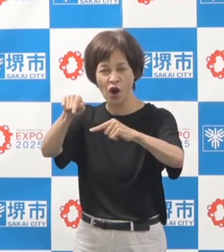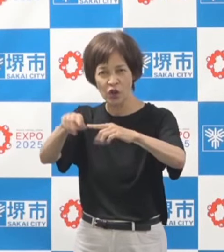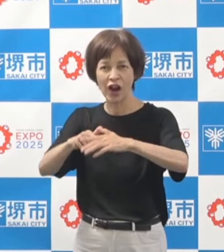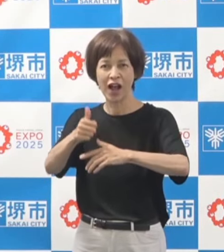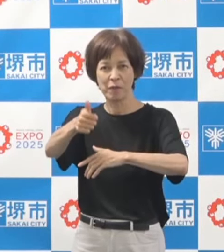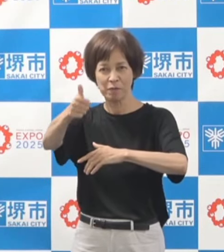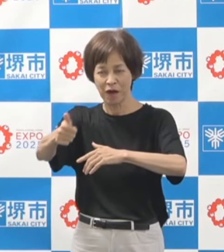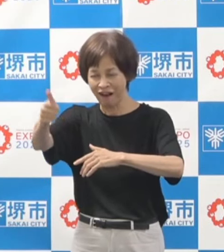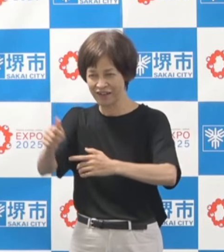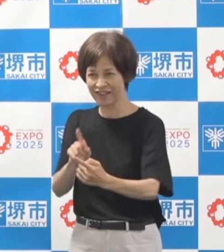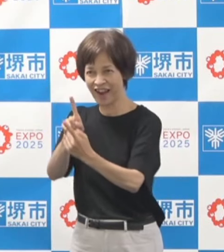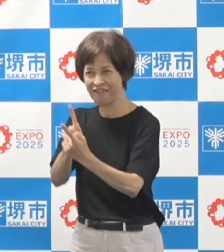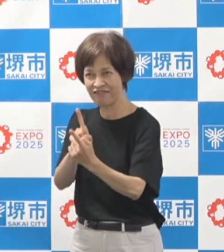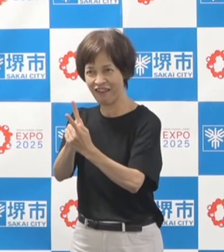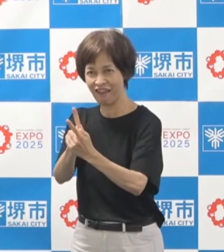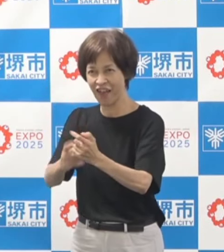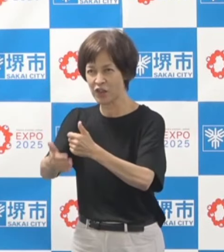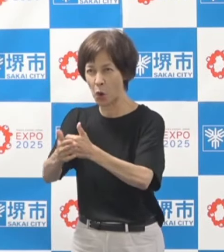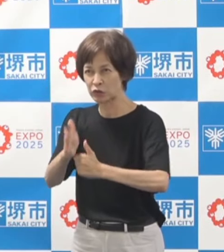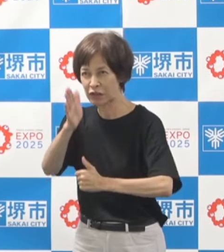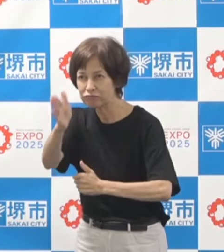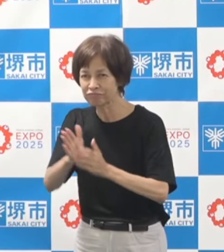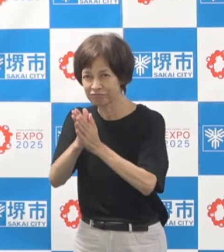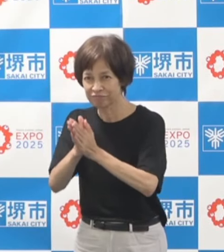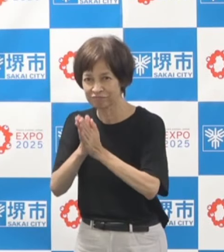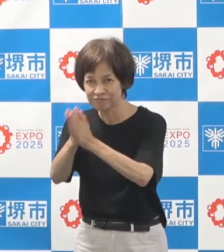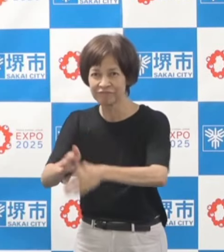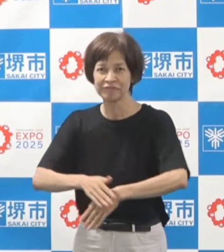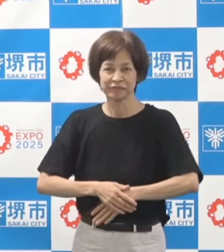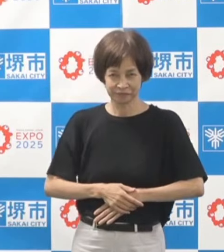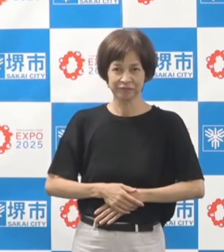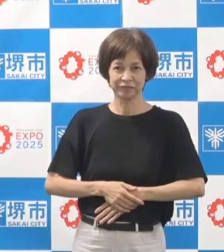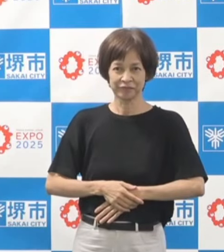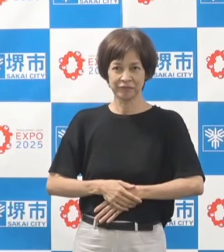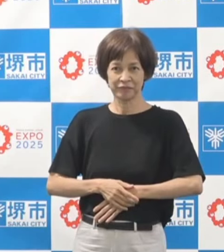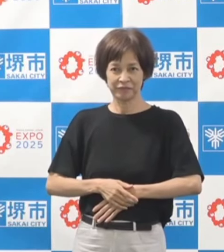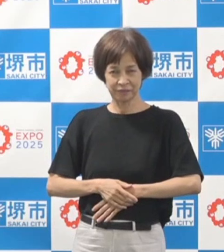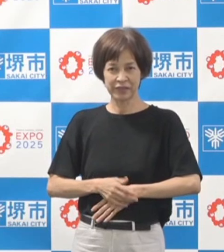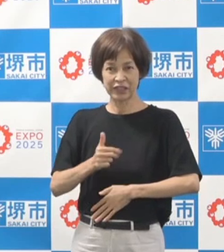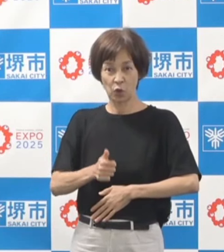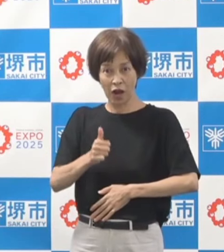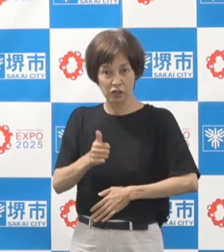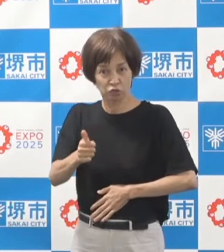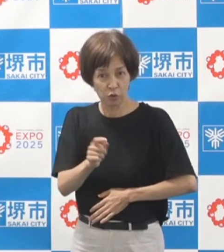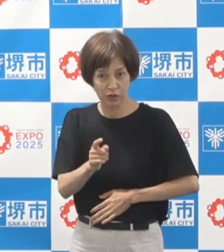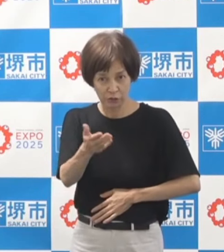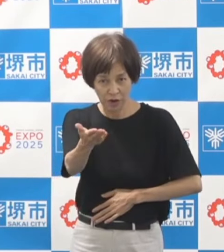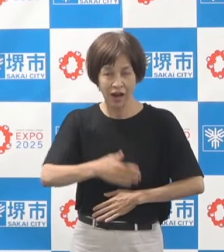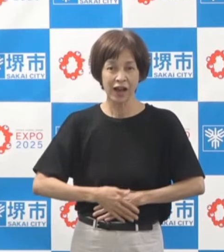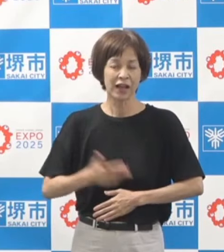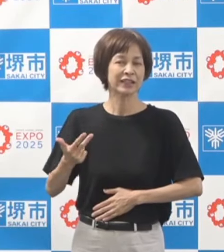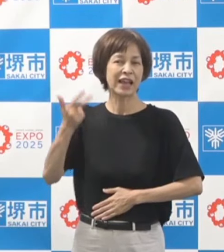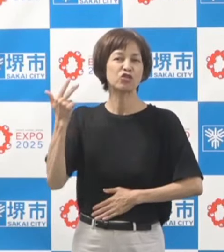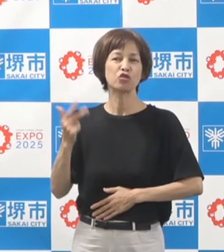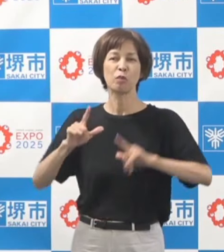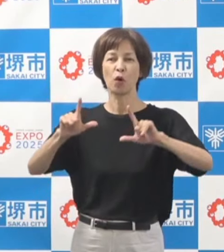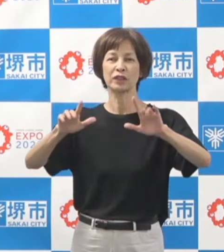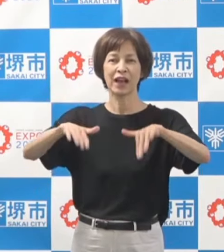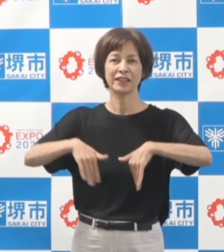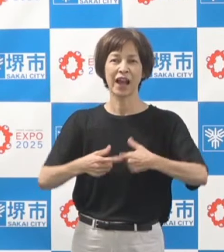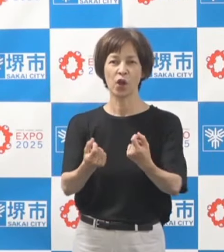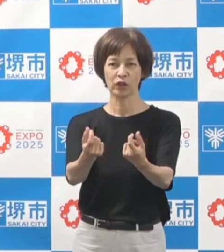を仰ぐとかですね、そういう、いわゆる市長のトップセールスというのはどうお考えでしょうか。 はい、先週もお伝えしたように、